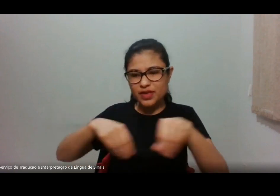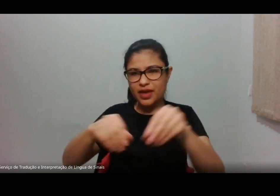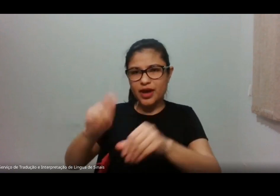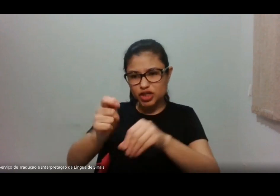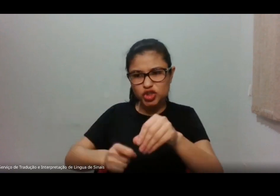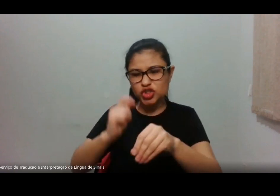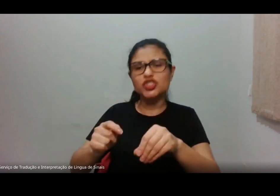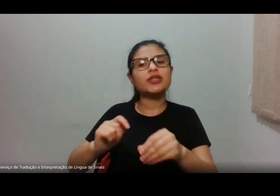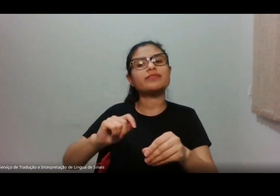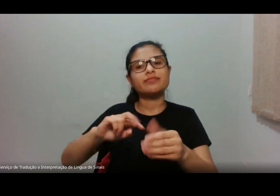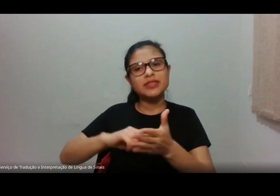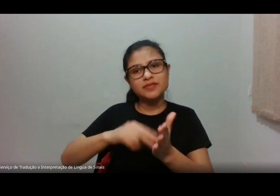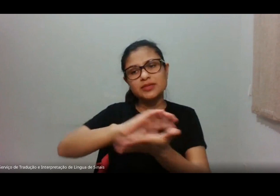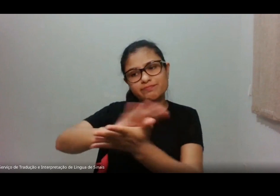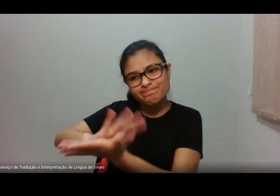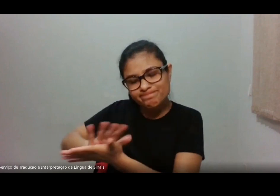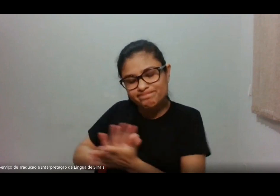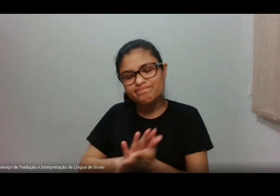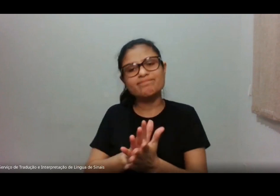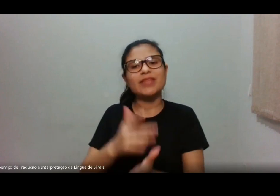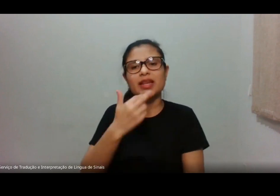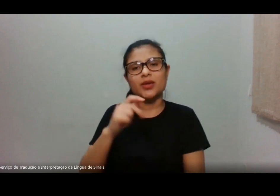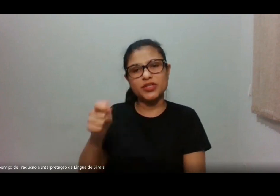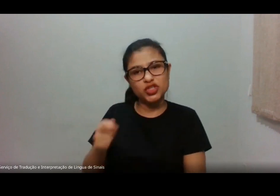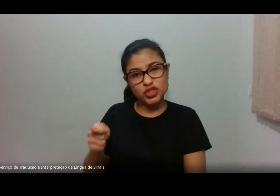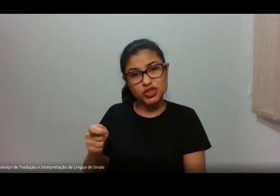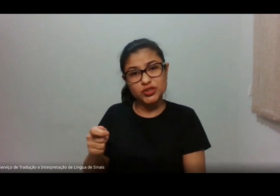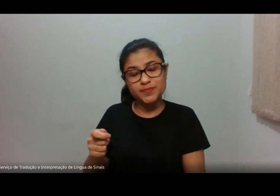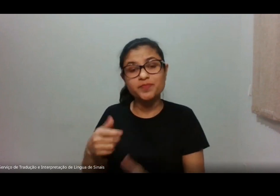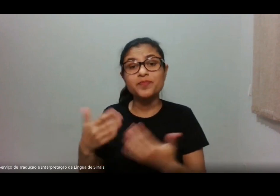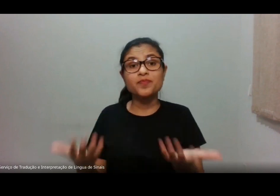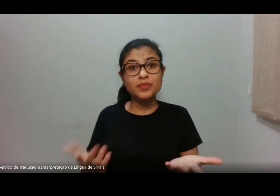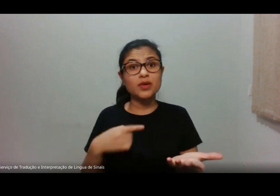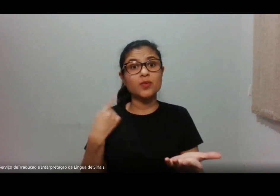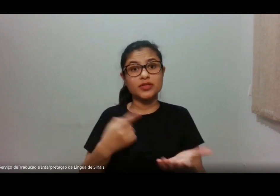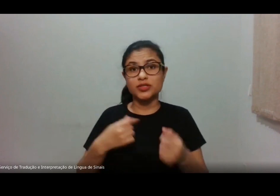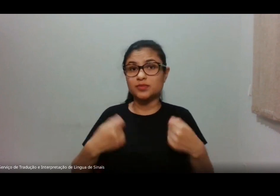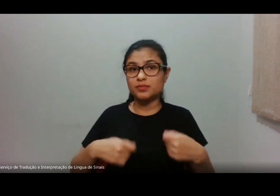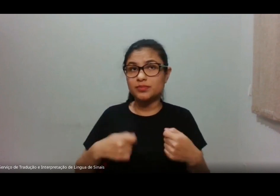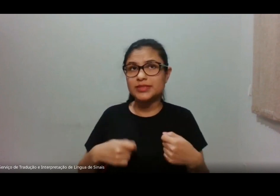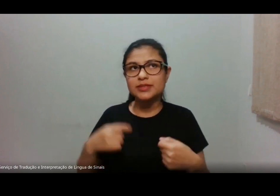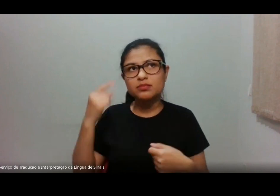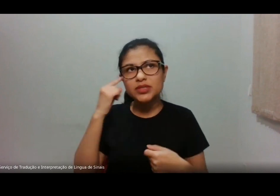Ricardo fala, por exemplo, de quanto talvez fosse importante começar a desenvolver a noção de que